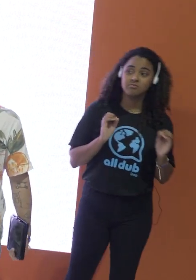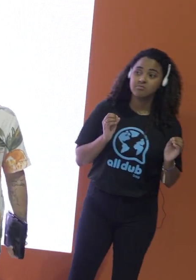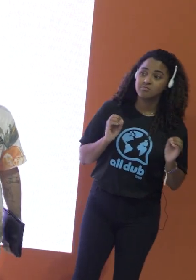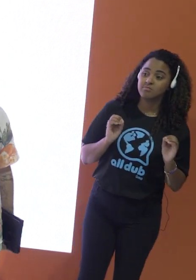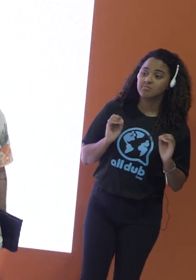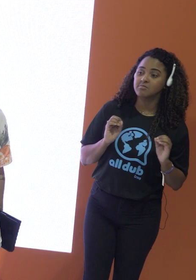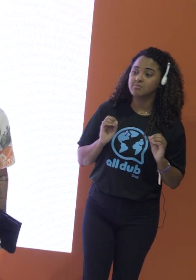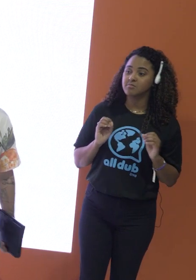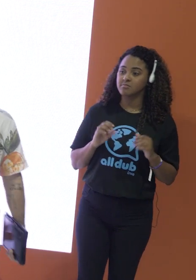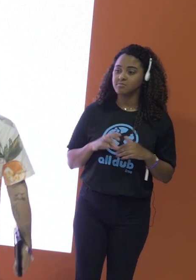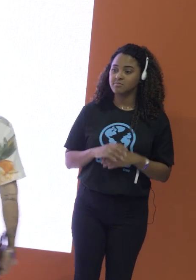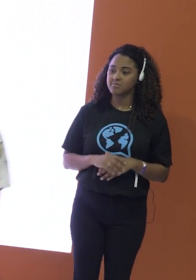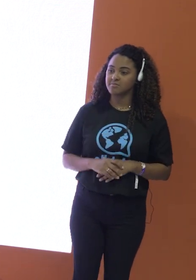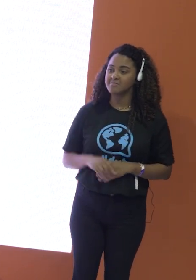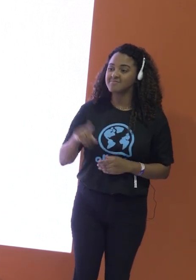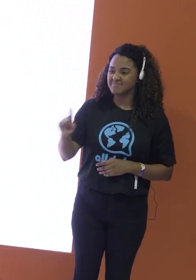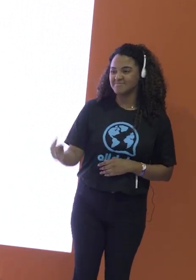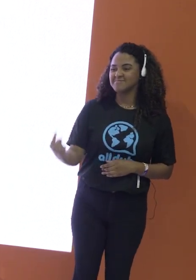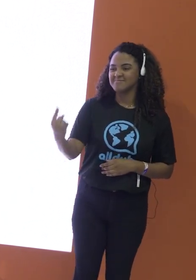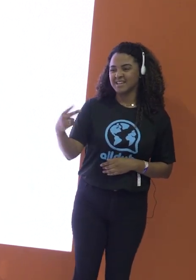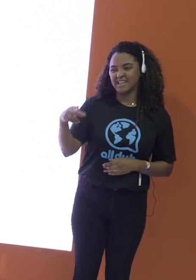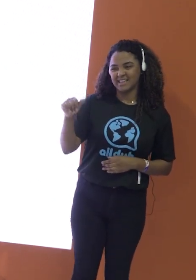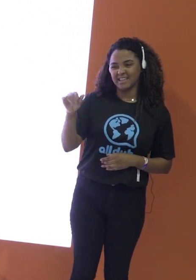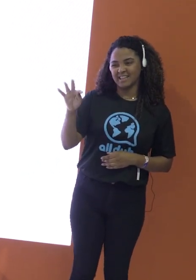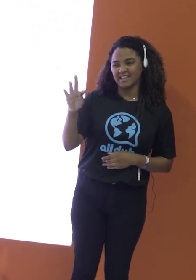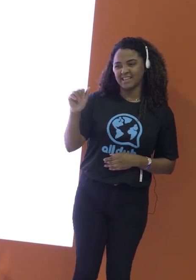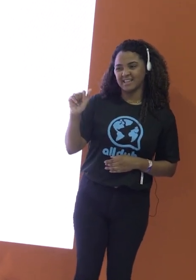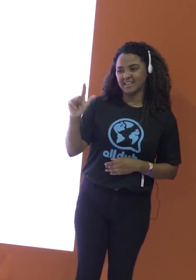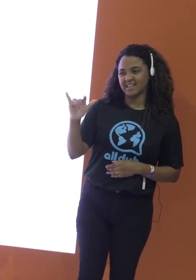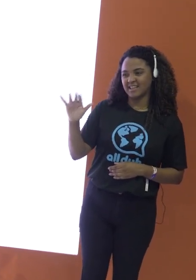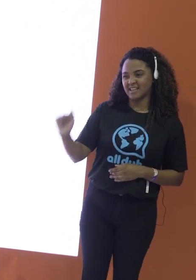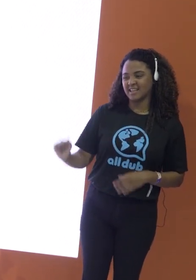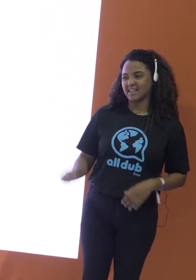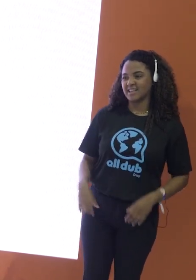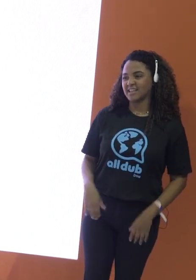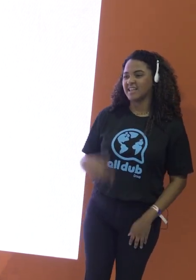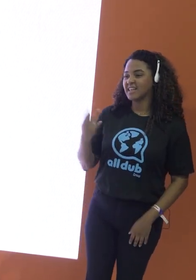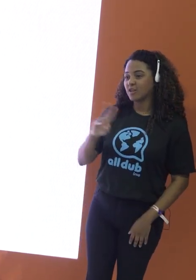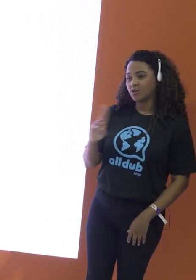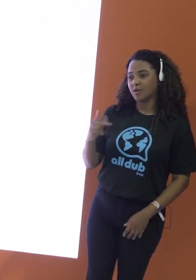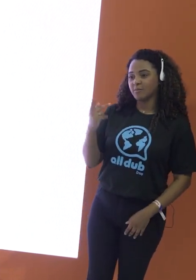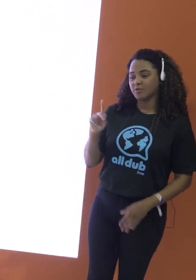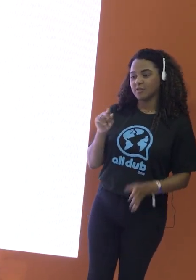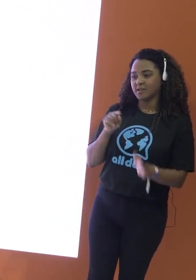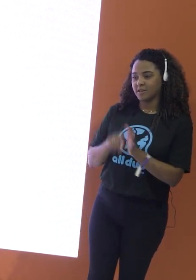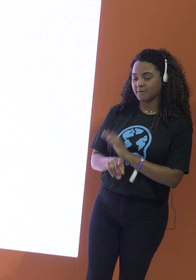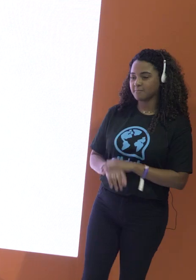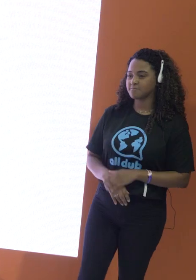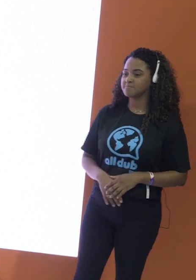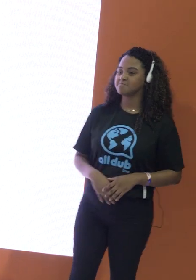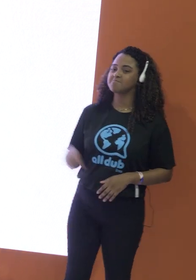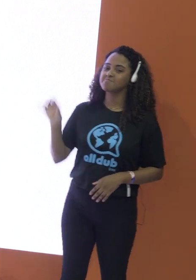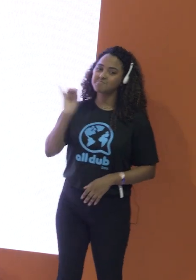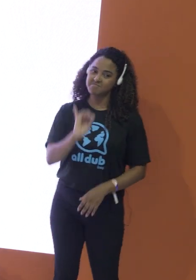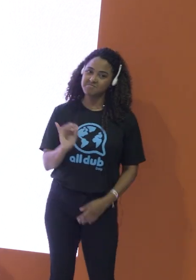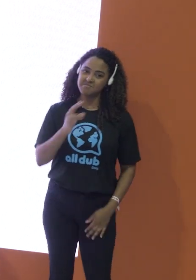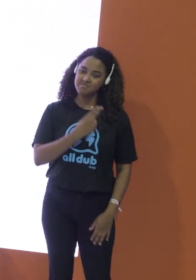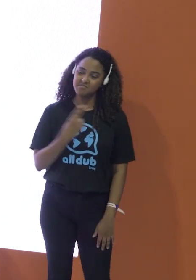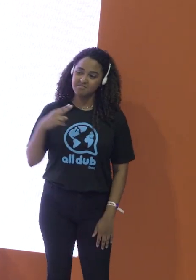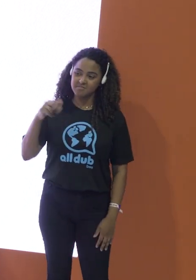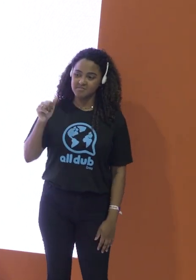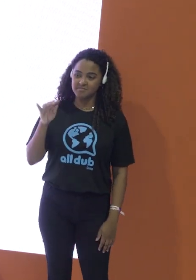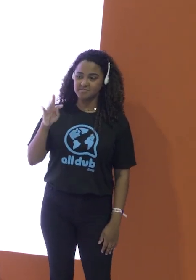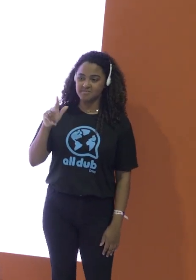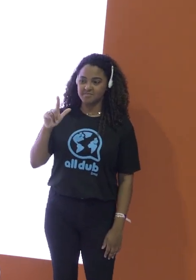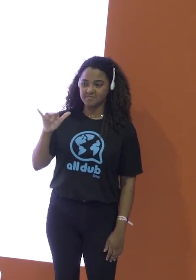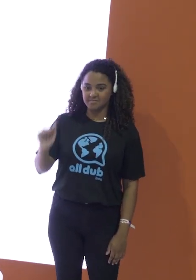última? Aqui na frente. Fala seu nome, sua pergunta. Oi, Natália. Tony,